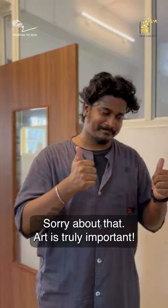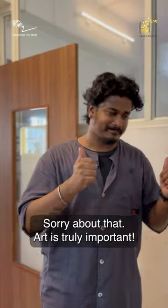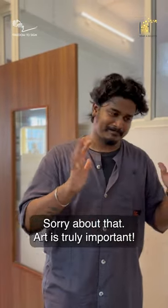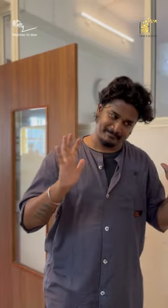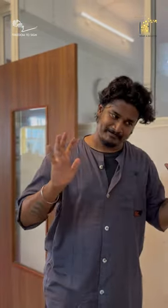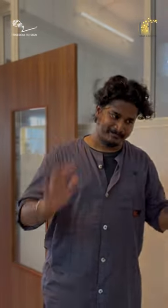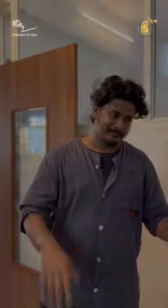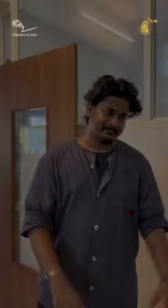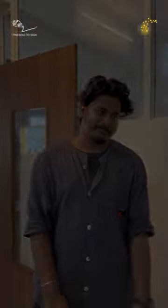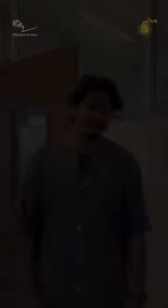है